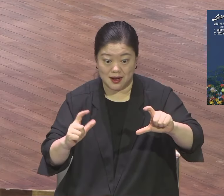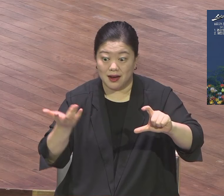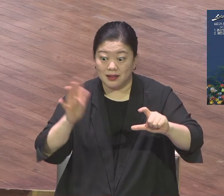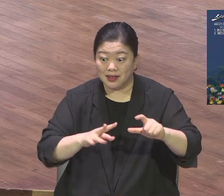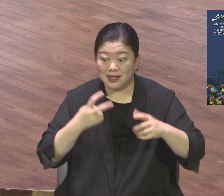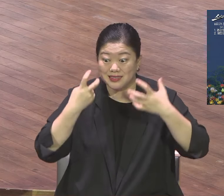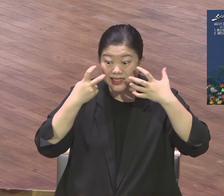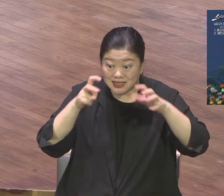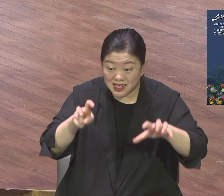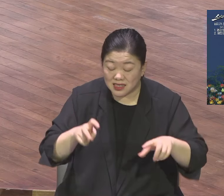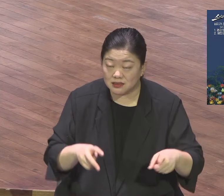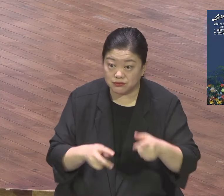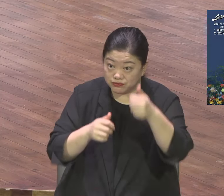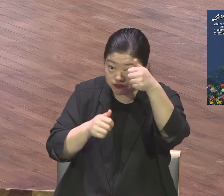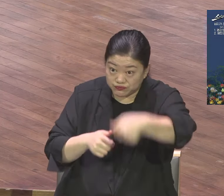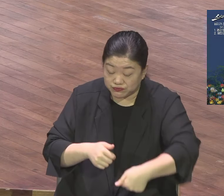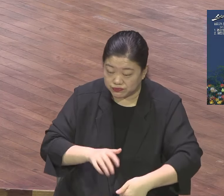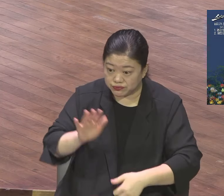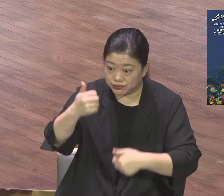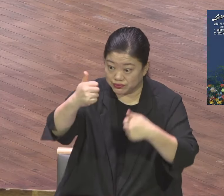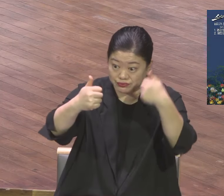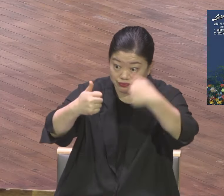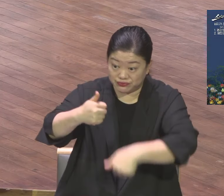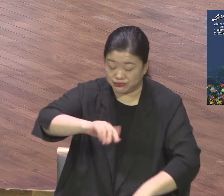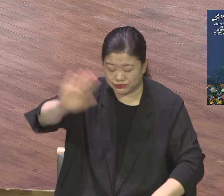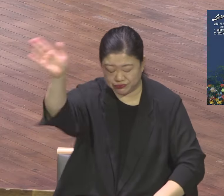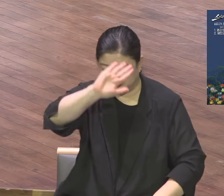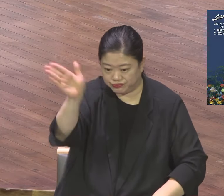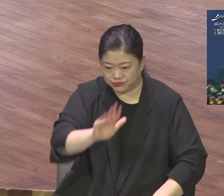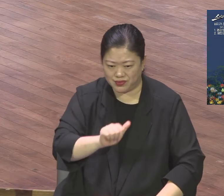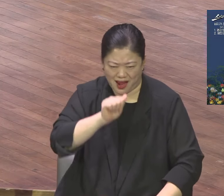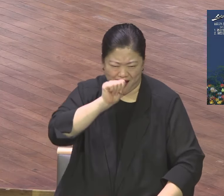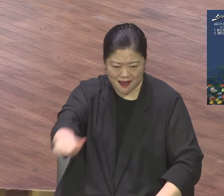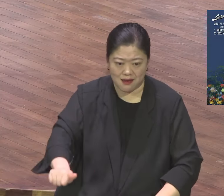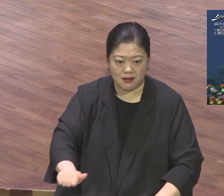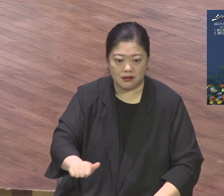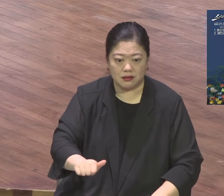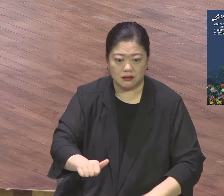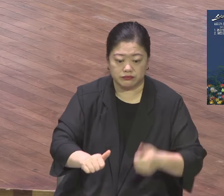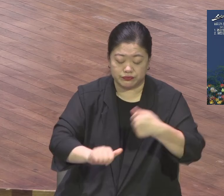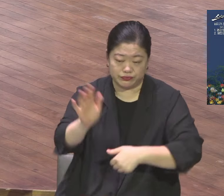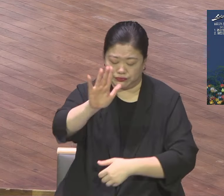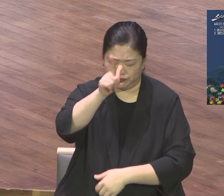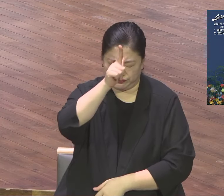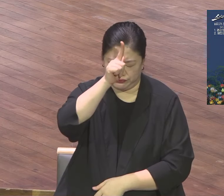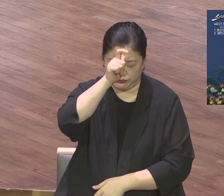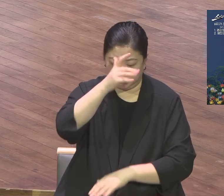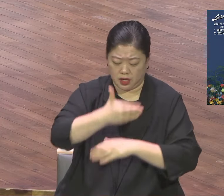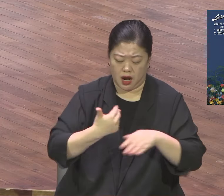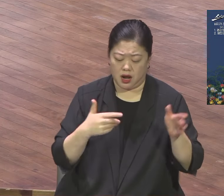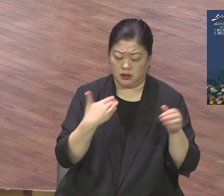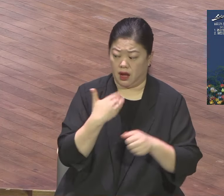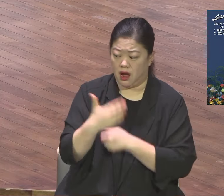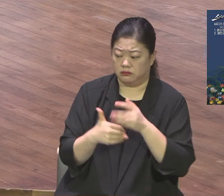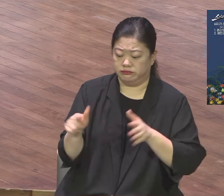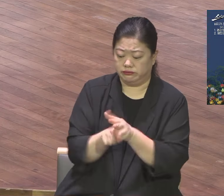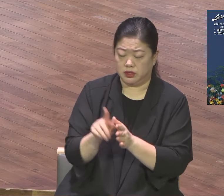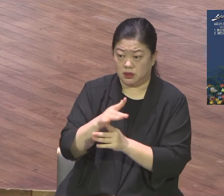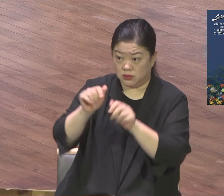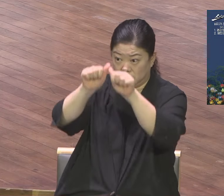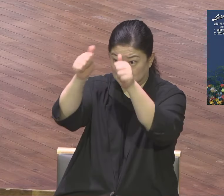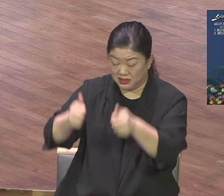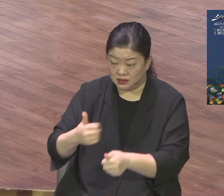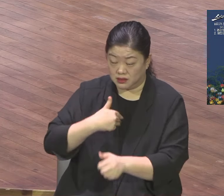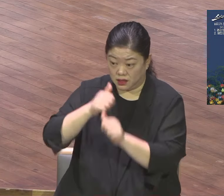이거를 시기하던 이들이 바로 이때다 왕에게 고발했습니다. 이들은 왕의 신상에 절